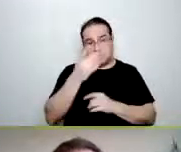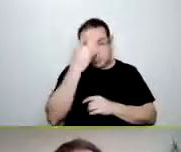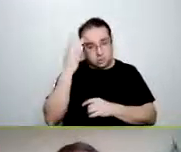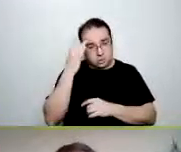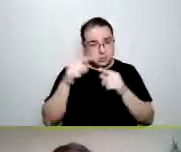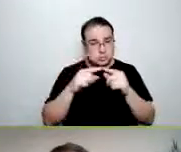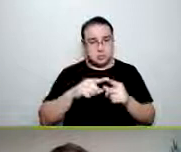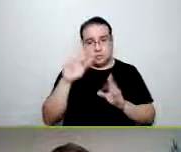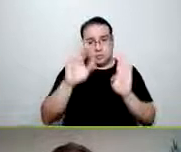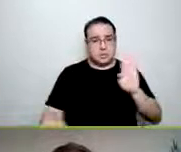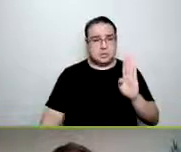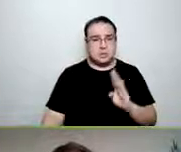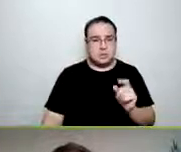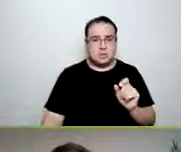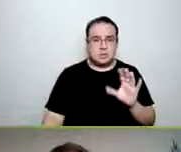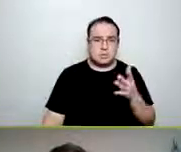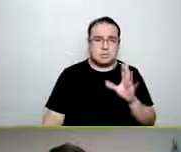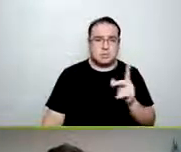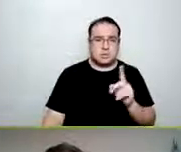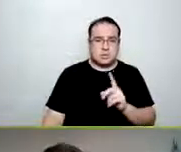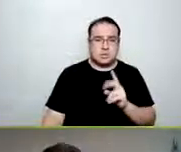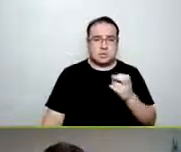no Brasil é de mais ou menos